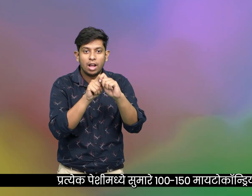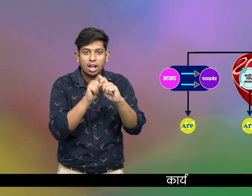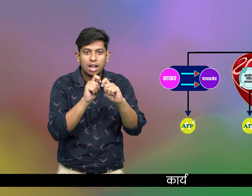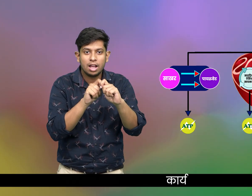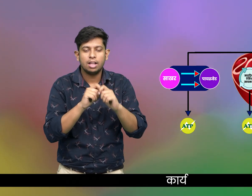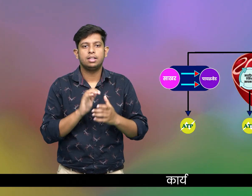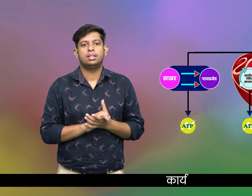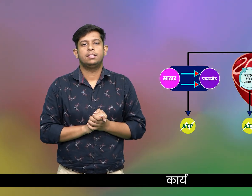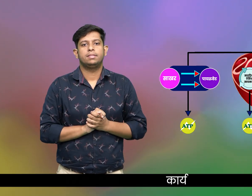कार्य.